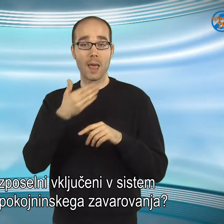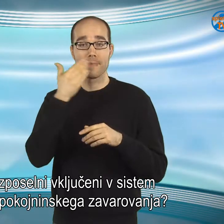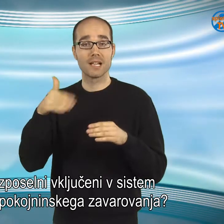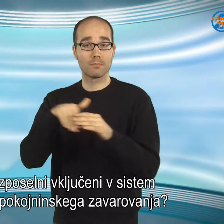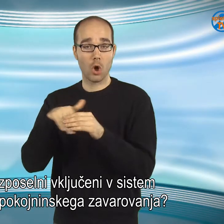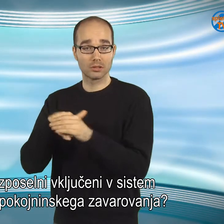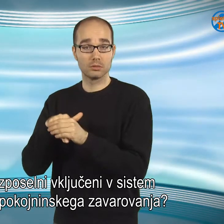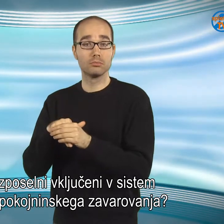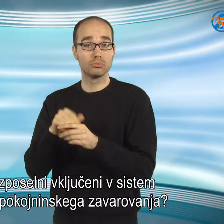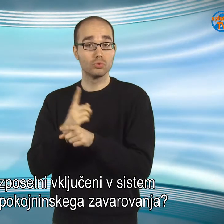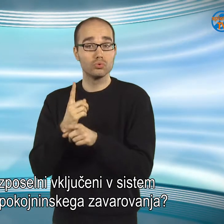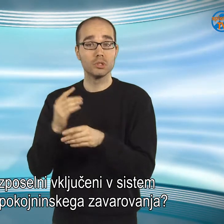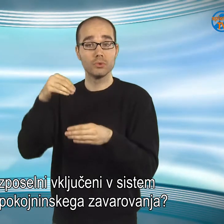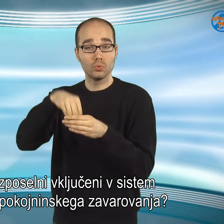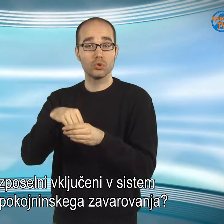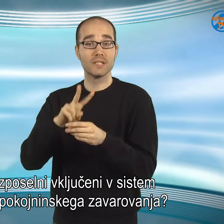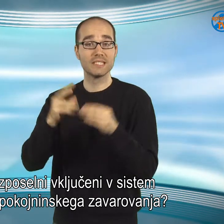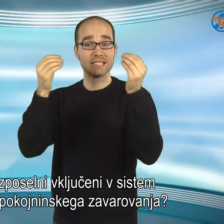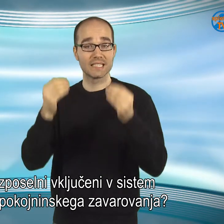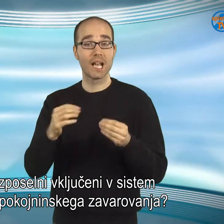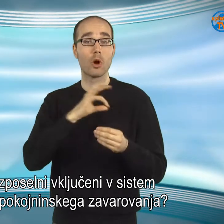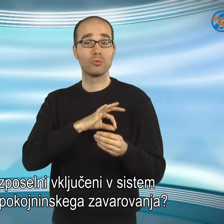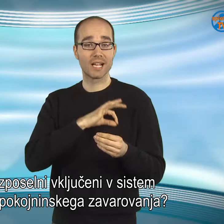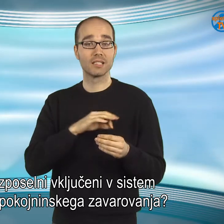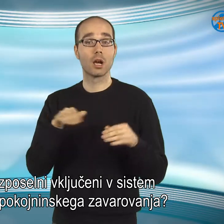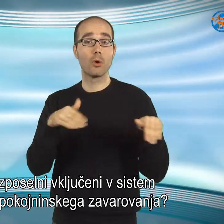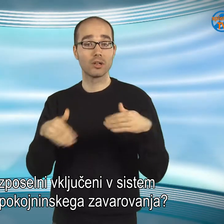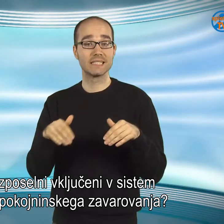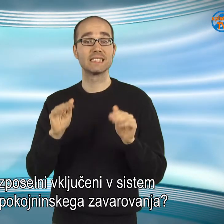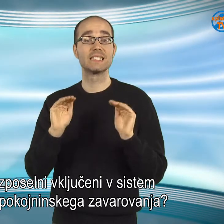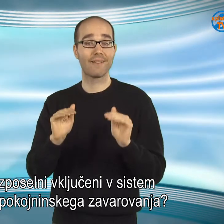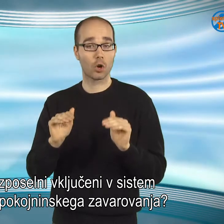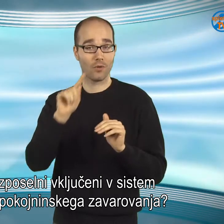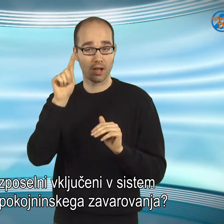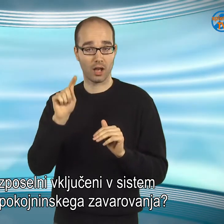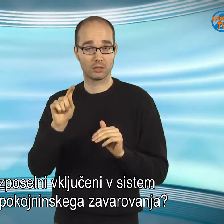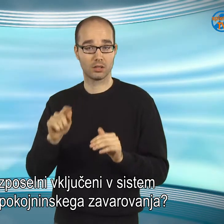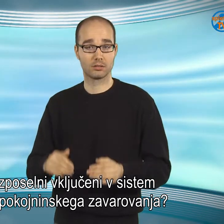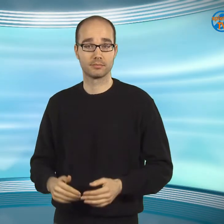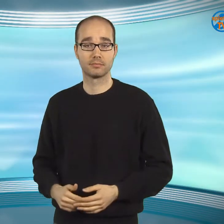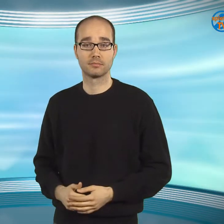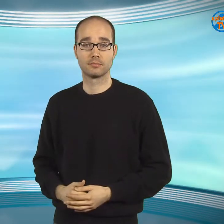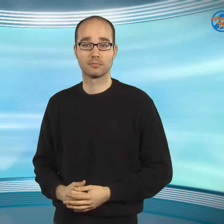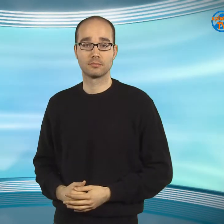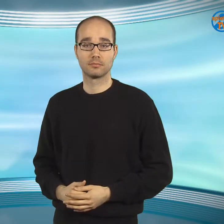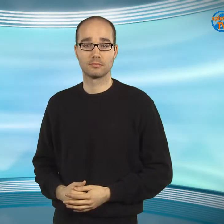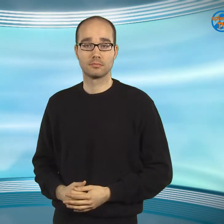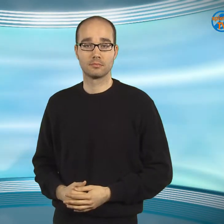Ali so brezposelni vključeni v sistem obveznega pokojninskega zavarovanja?